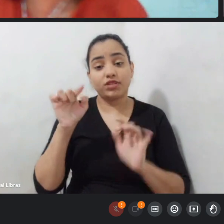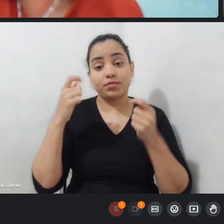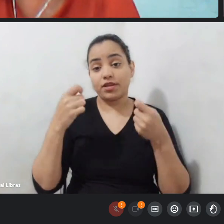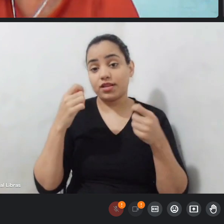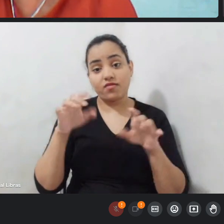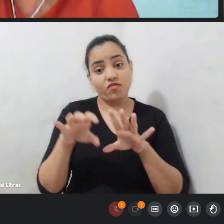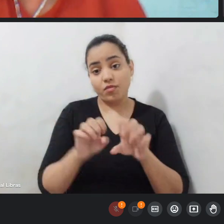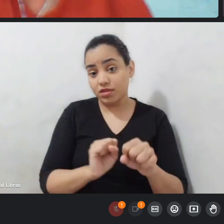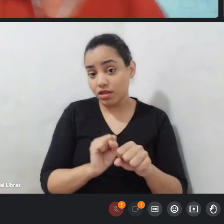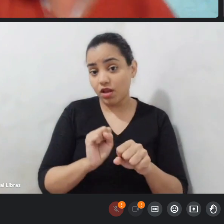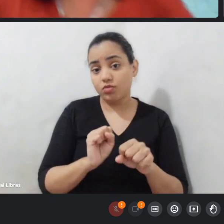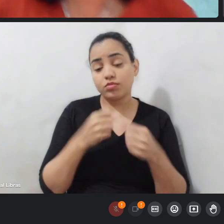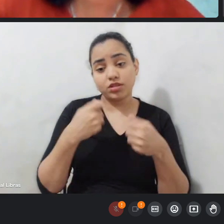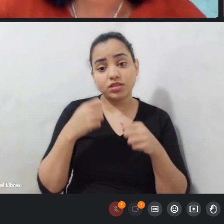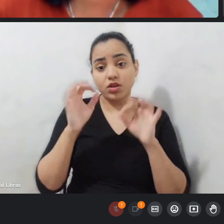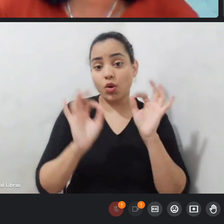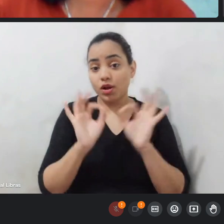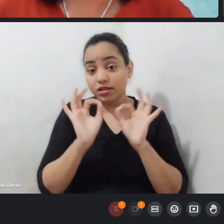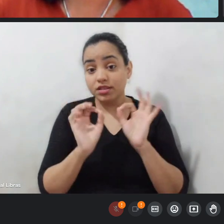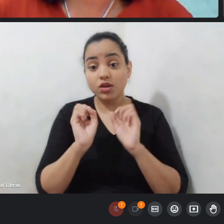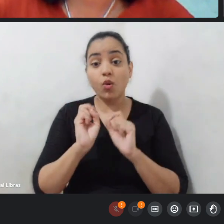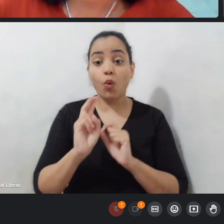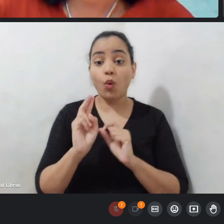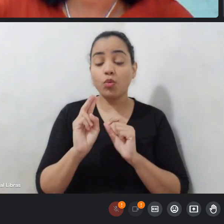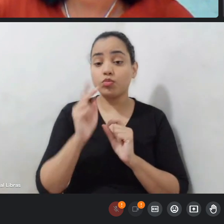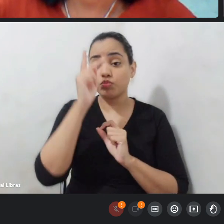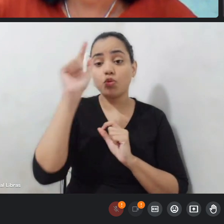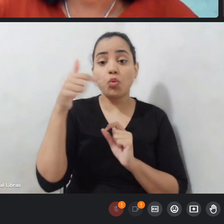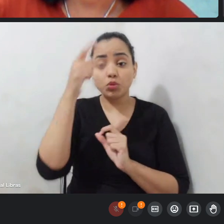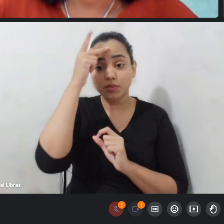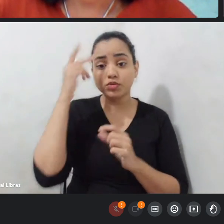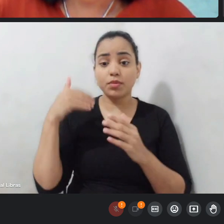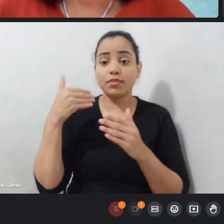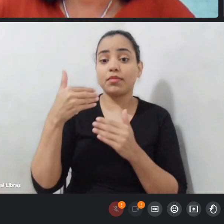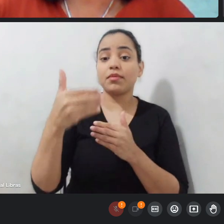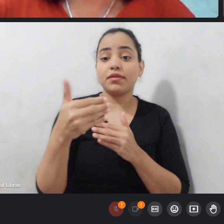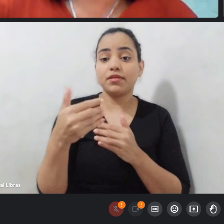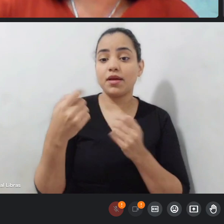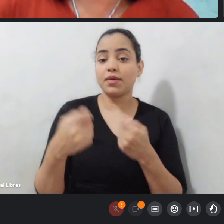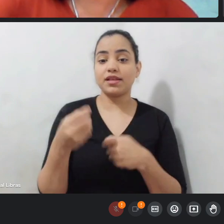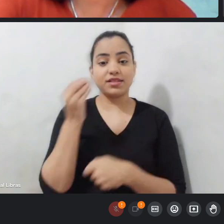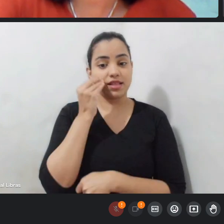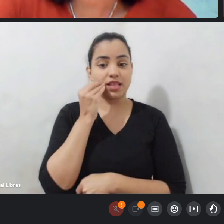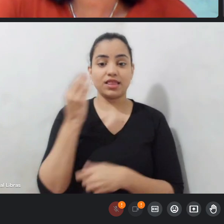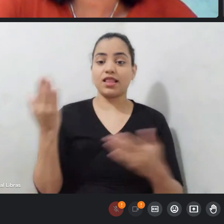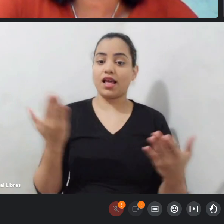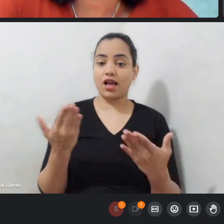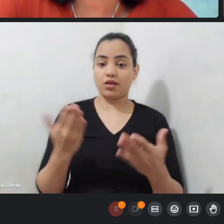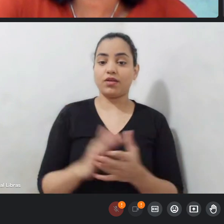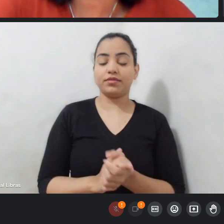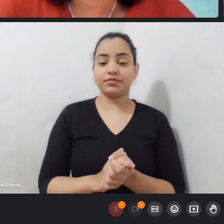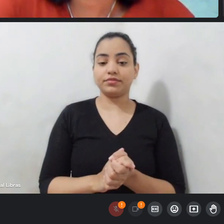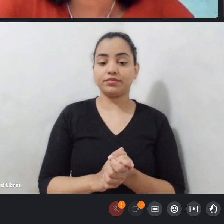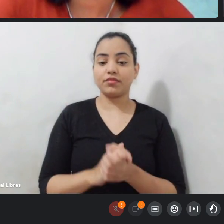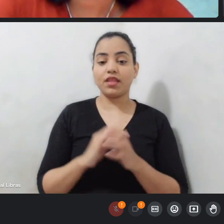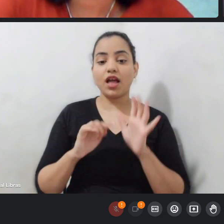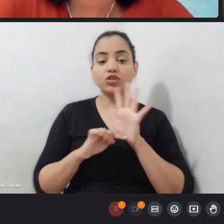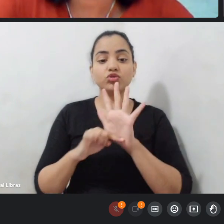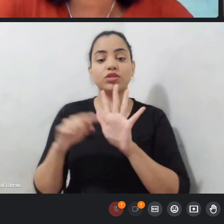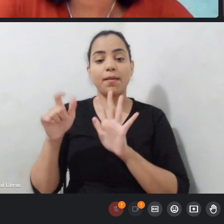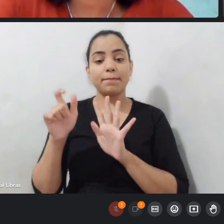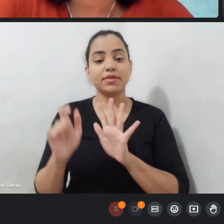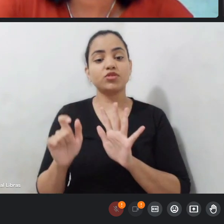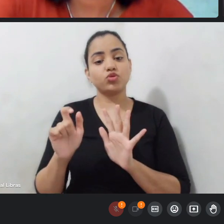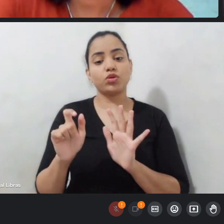organiza ou você vai ficar para trás vamos tentar correr atrás vamos pegar na mão na mão daquela entidade que está mais ali presa com pensamentos